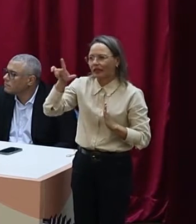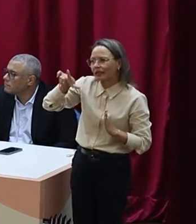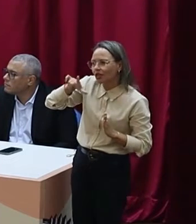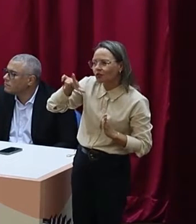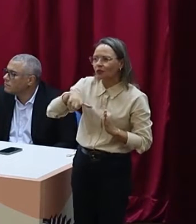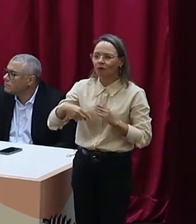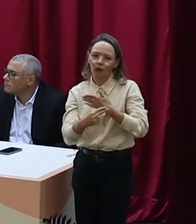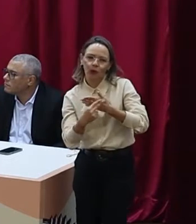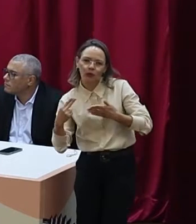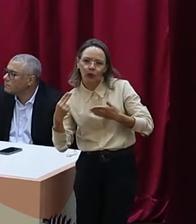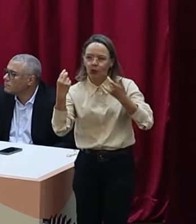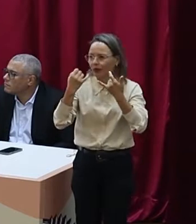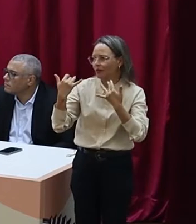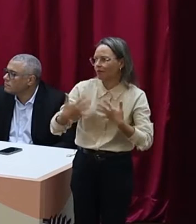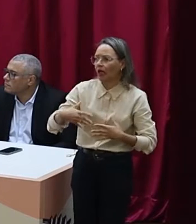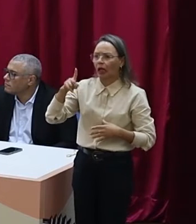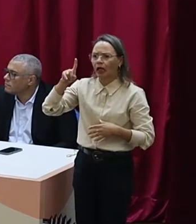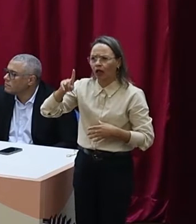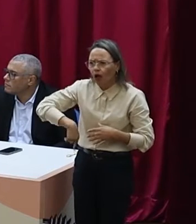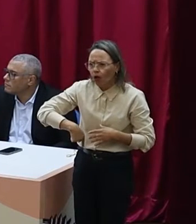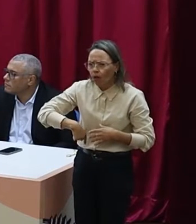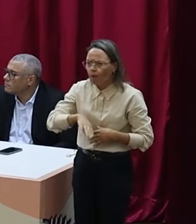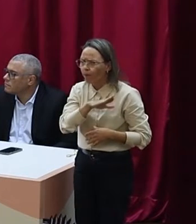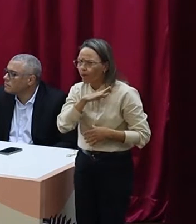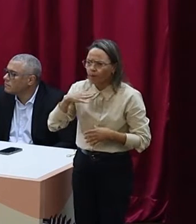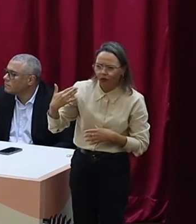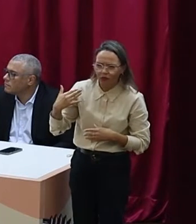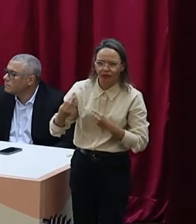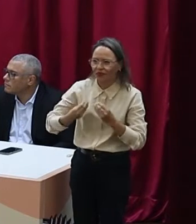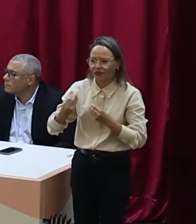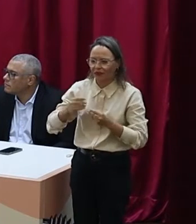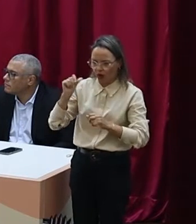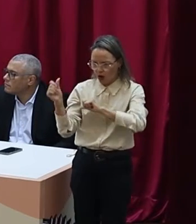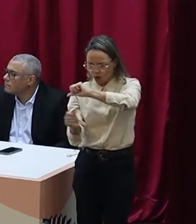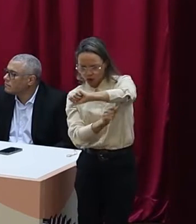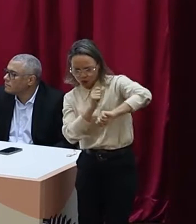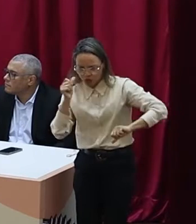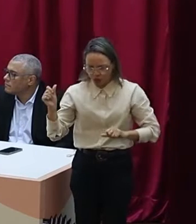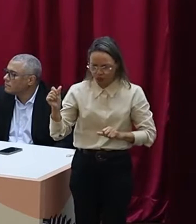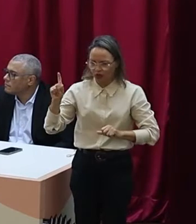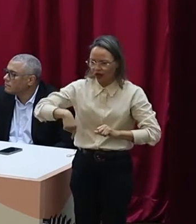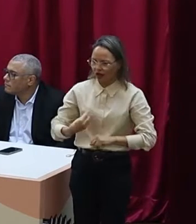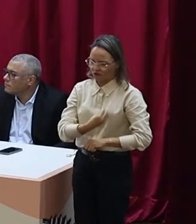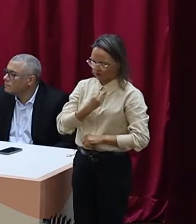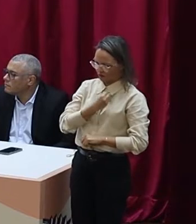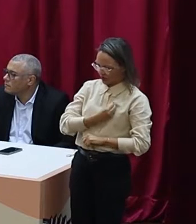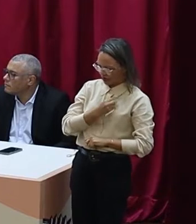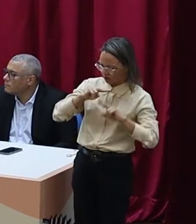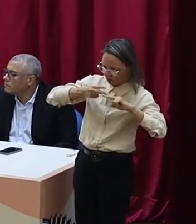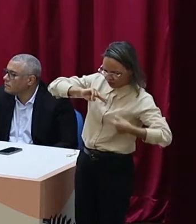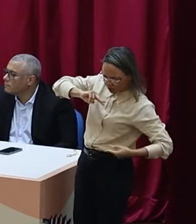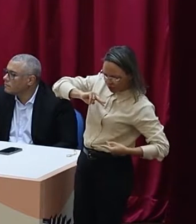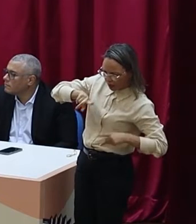da história é um morto, né? Então, a gente vê uma transgressão desse universo, vamos dizer assim, da vida biológica, né?